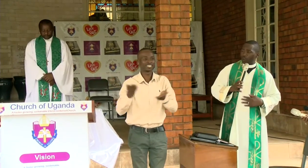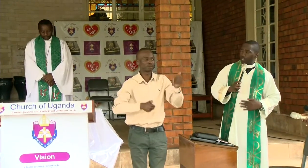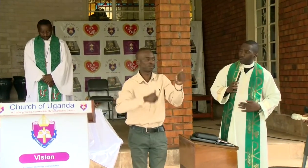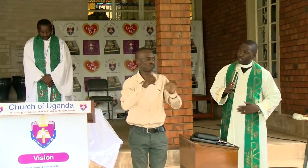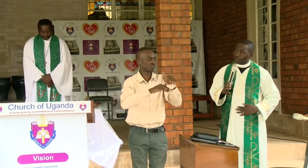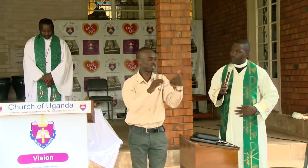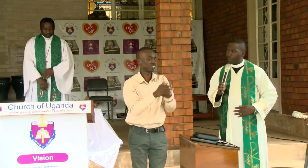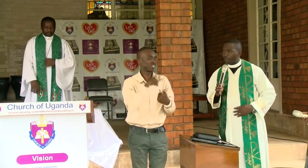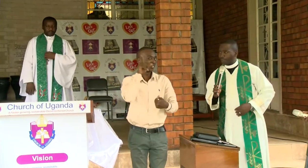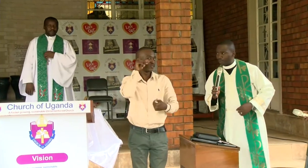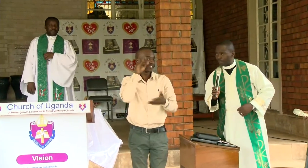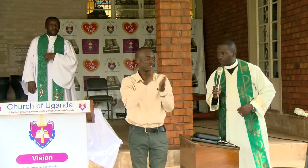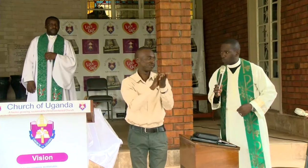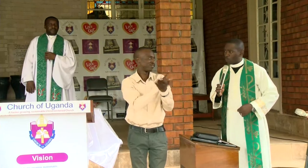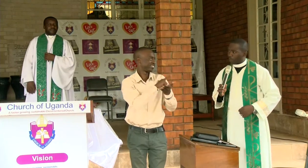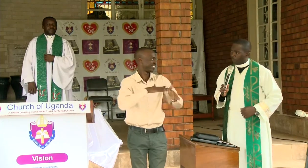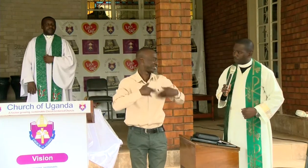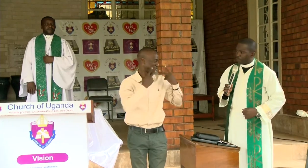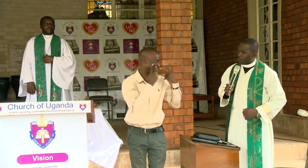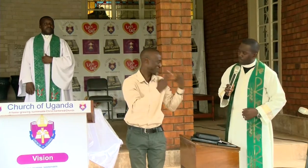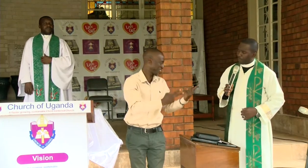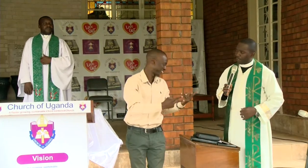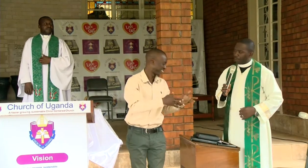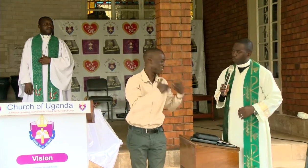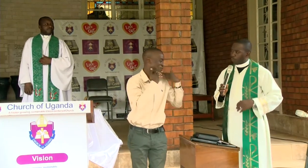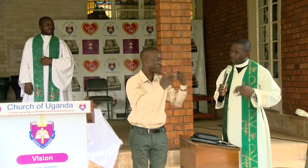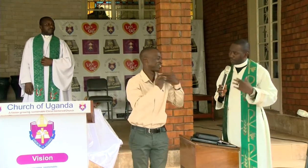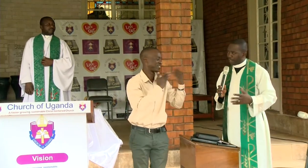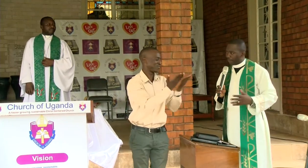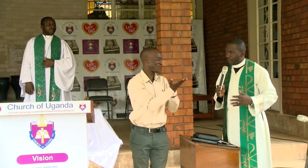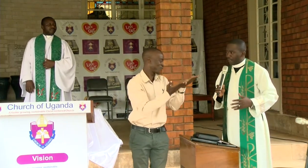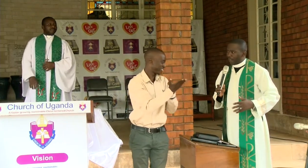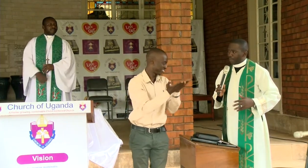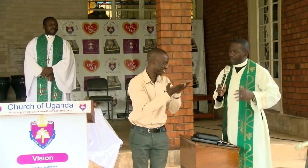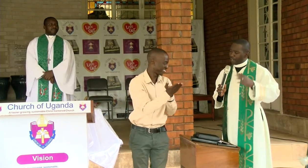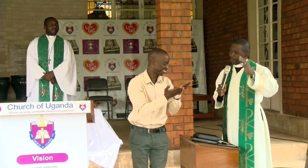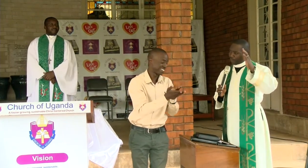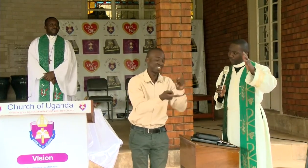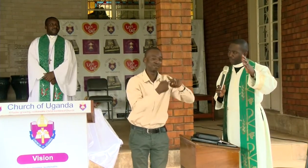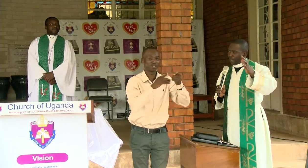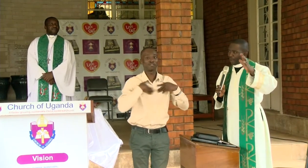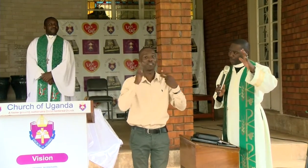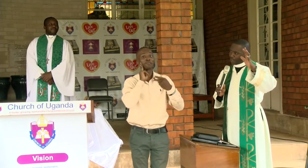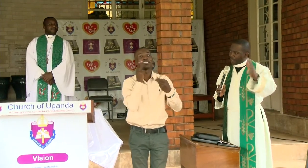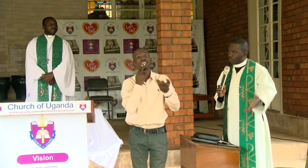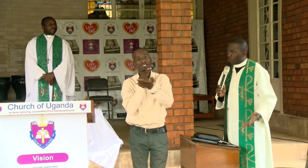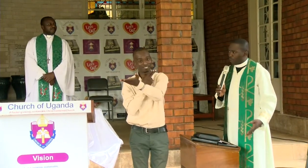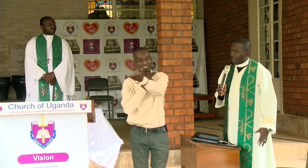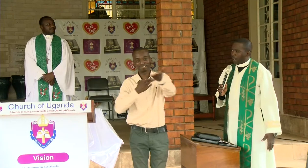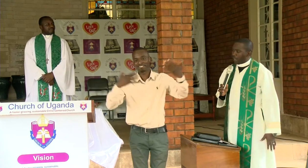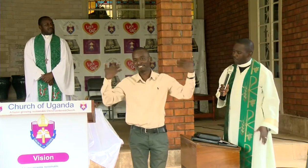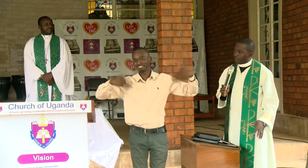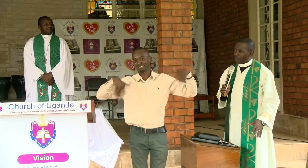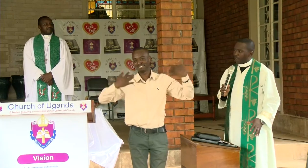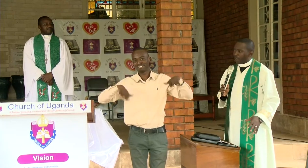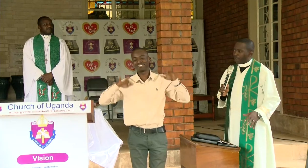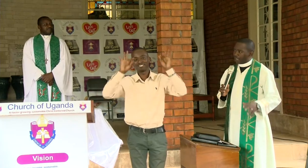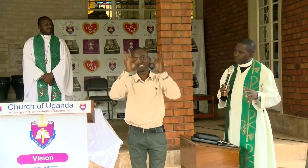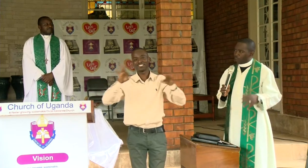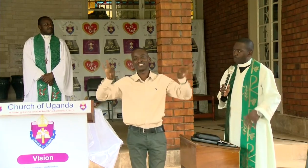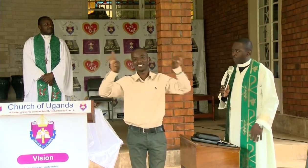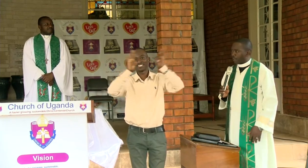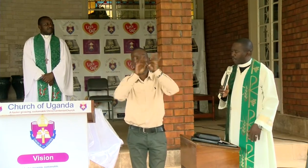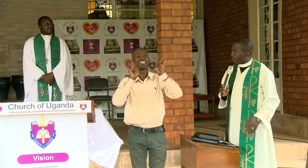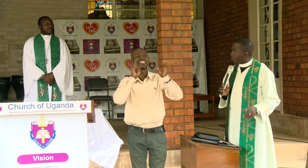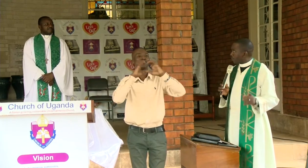yenna w'oluganda Wycliffe. Mukama yeebazibwe. Nsonyiza okulaba weebale okuweereza baganda baffe abali eyo, the